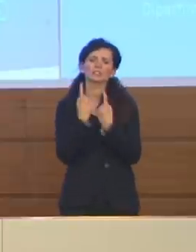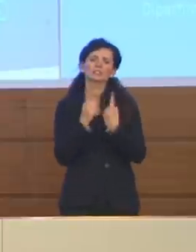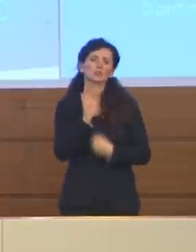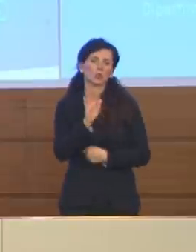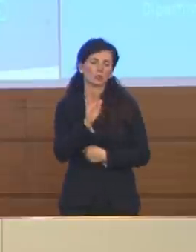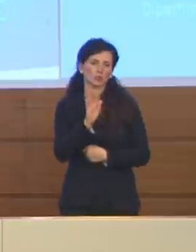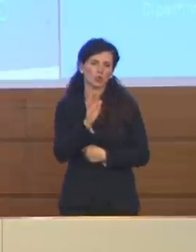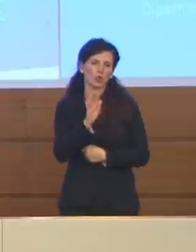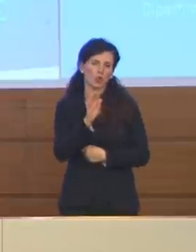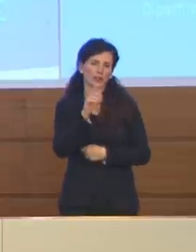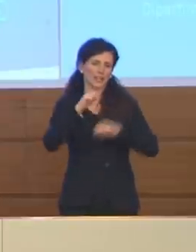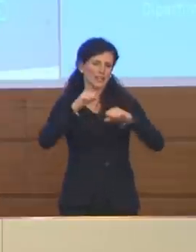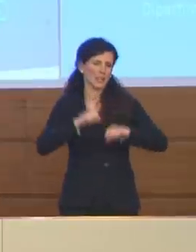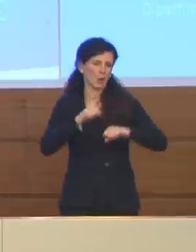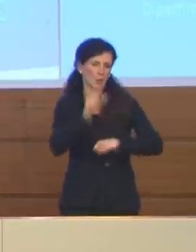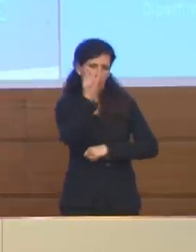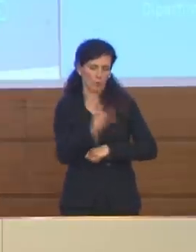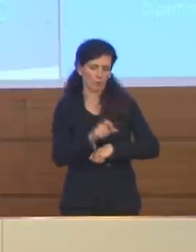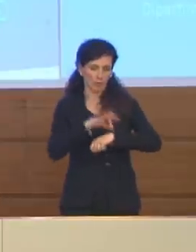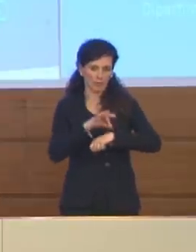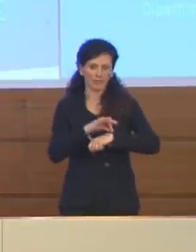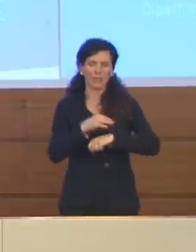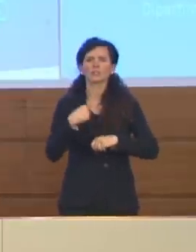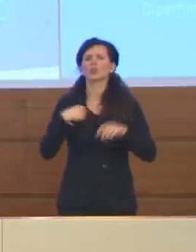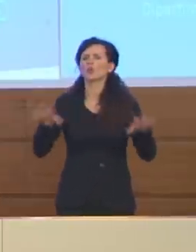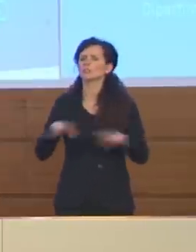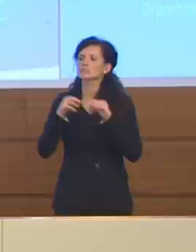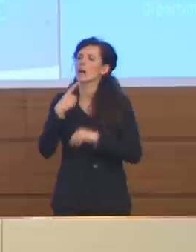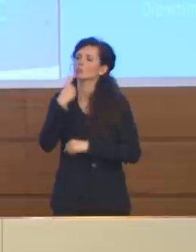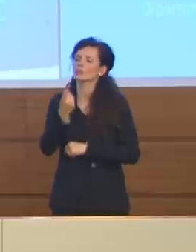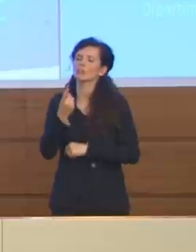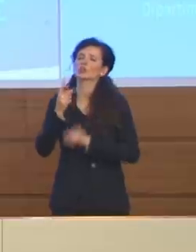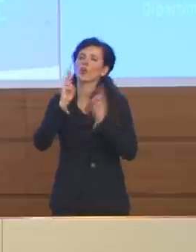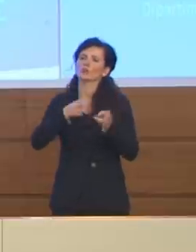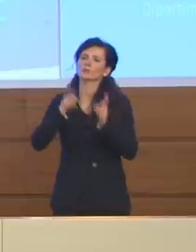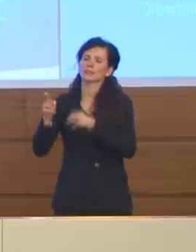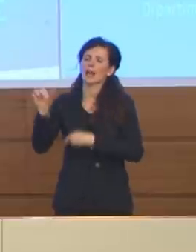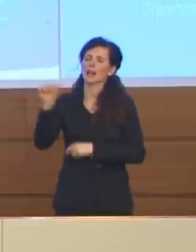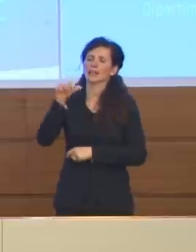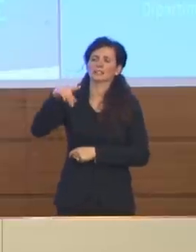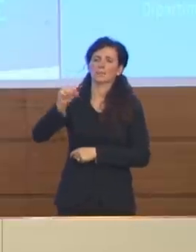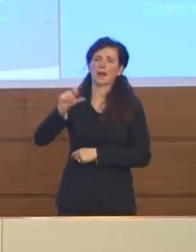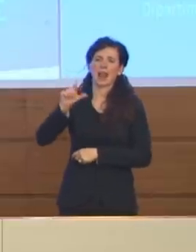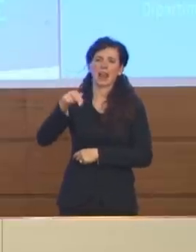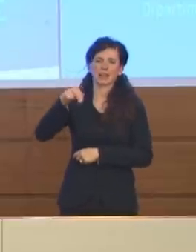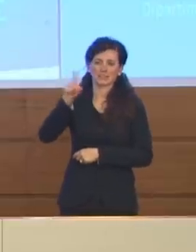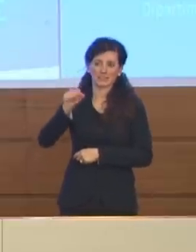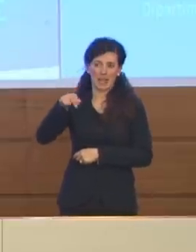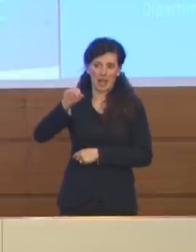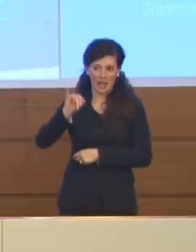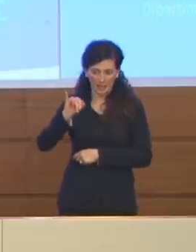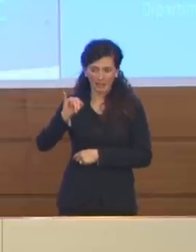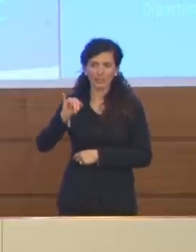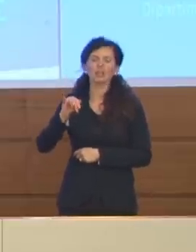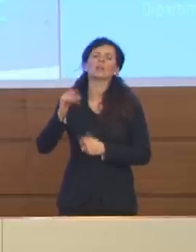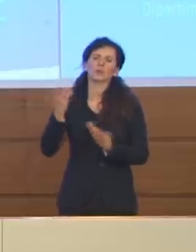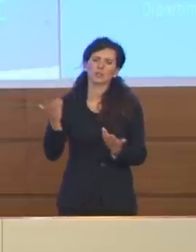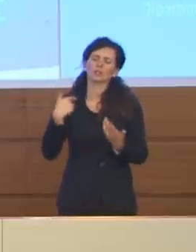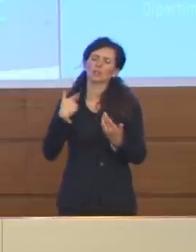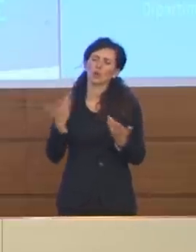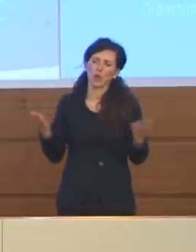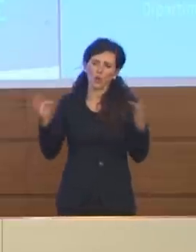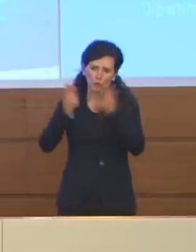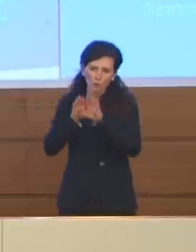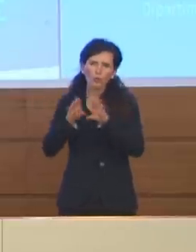spallanzani la chiudo ri citandolo in particolare dando ulteriore merito per una